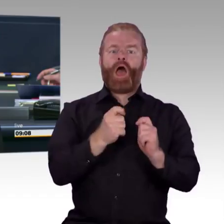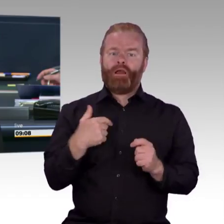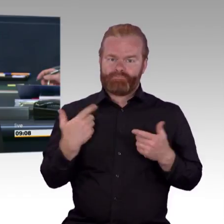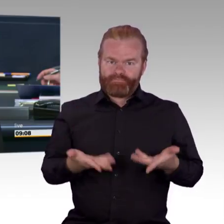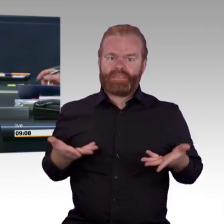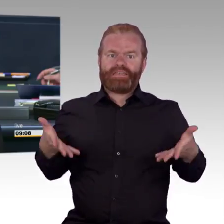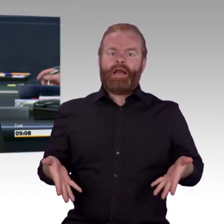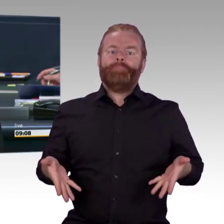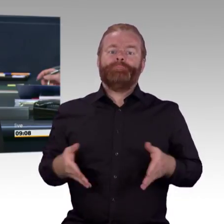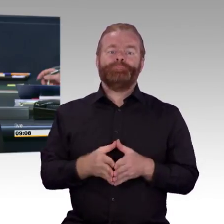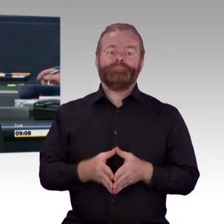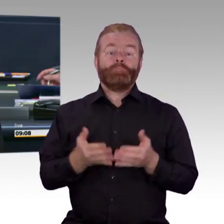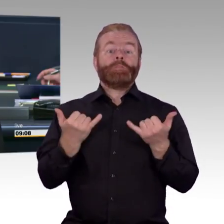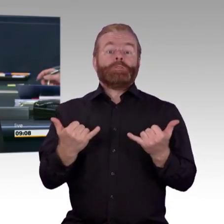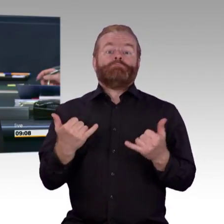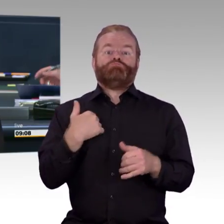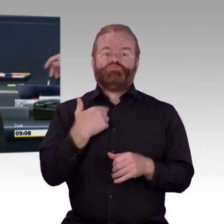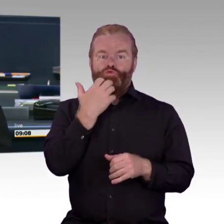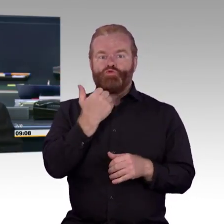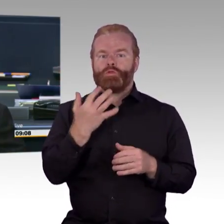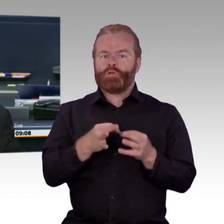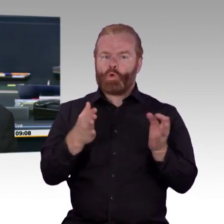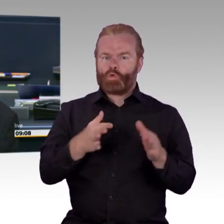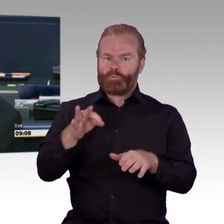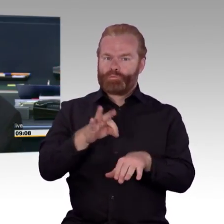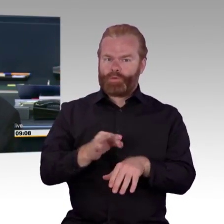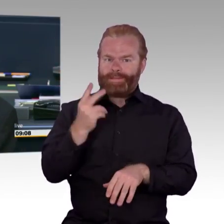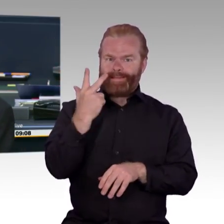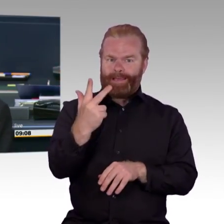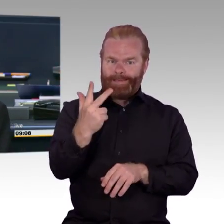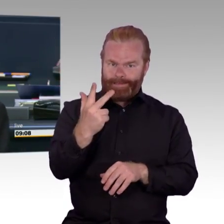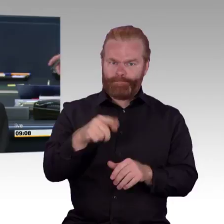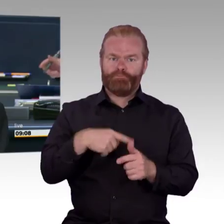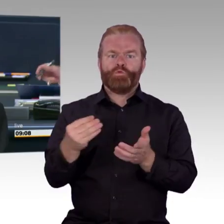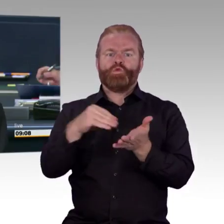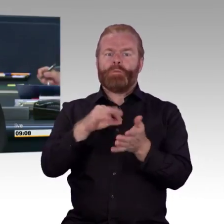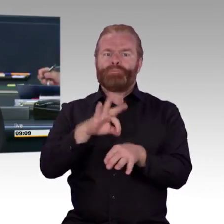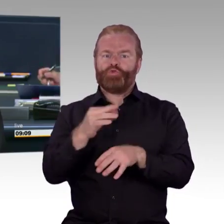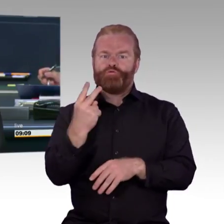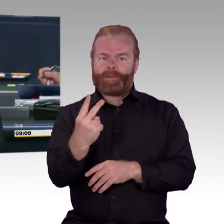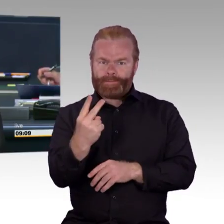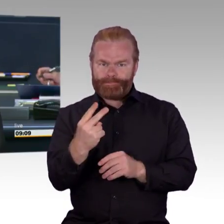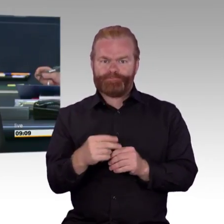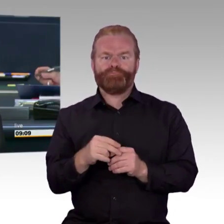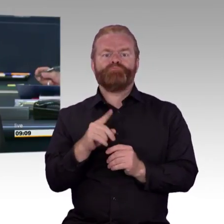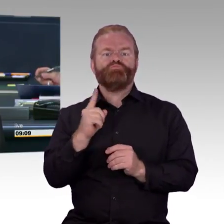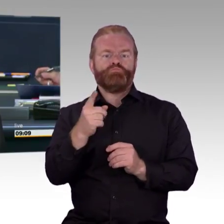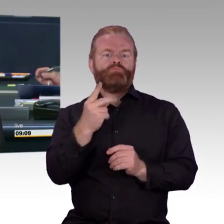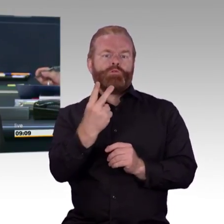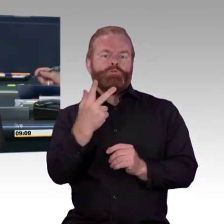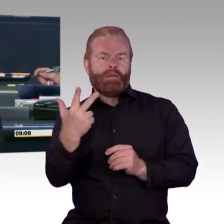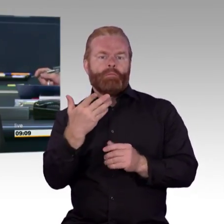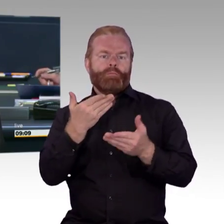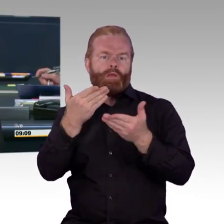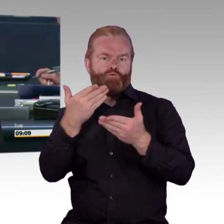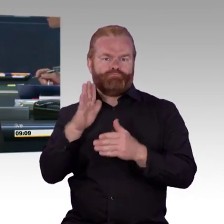der CDU, CSU und SPD sowie von der Bundesregierung eingebrachten Gesetzentwürfe zur Einführung einer zivilprozessualen